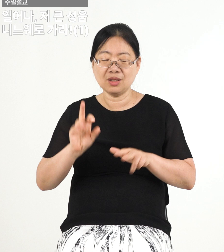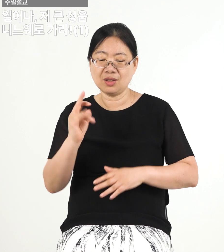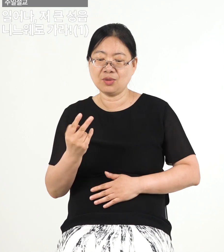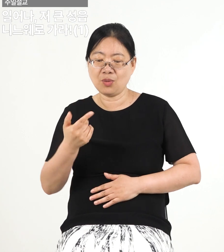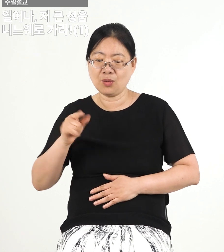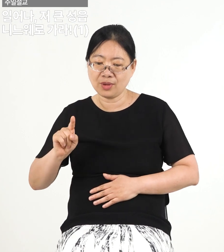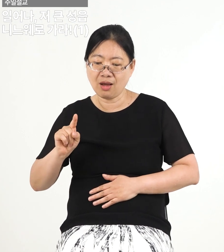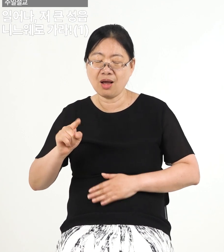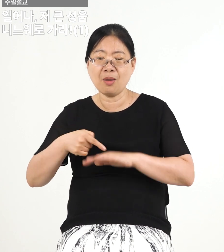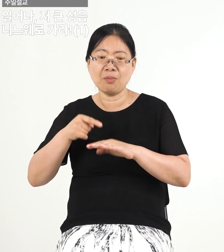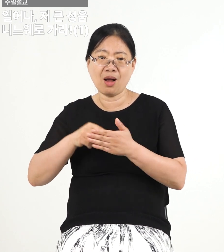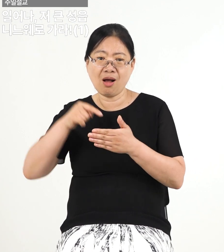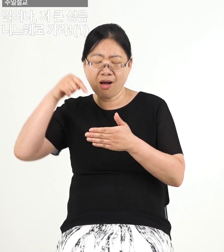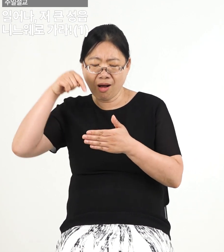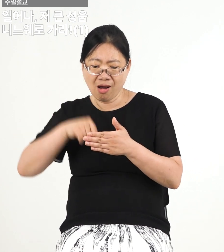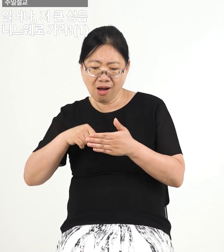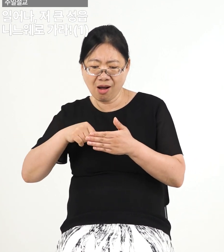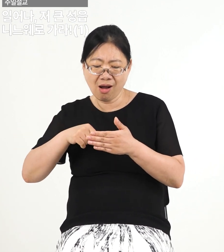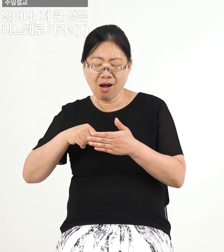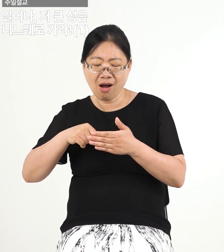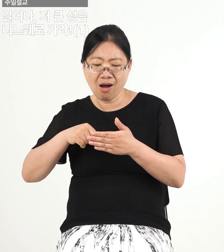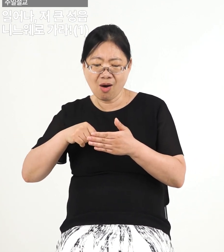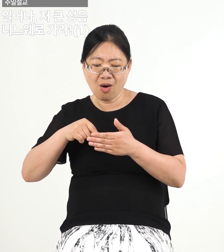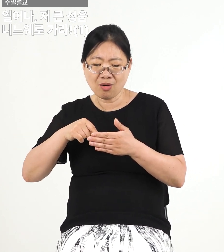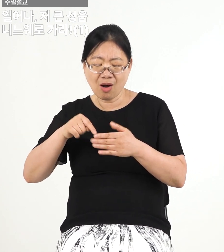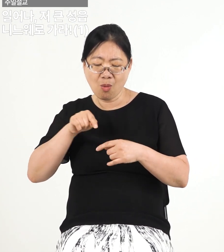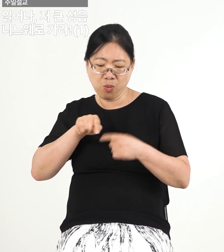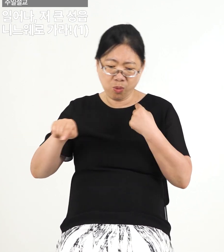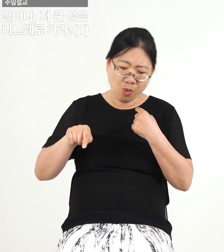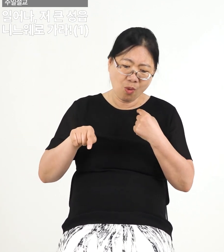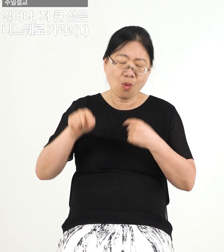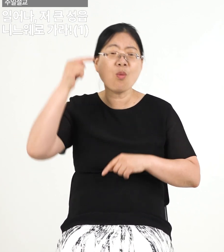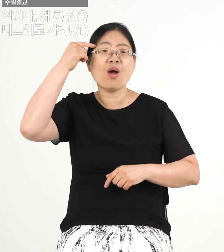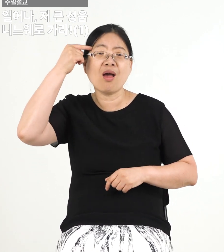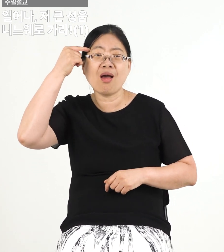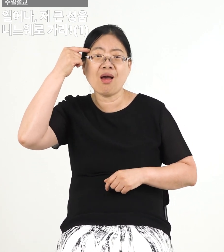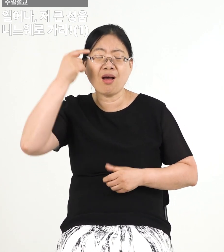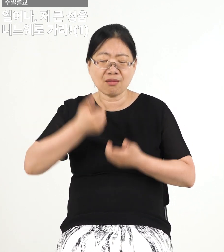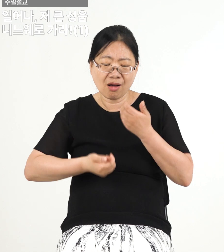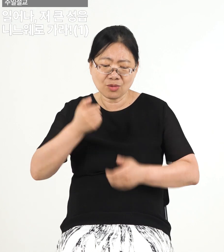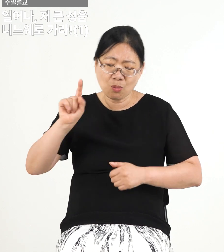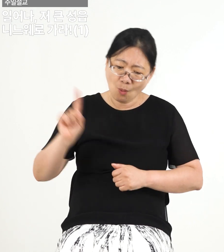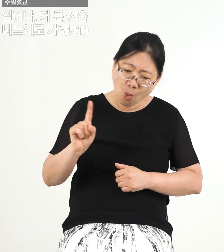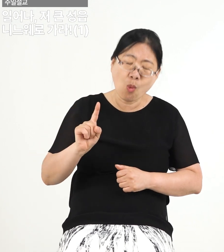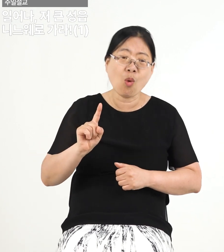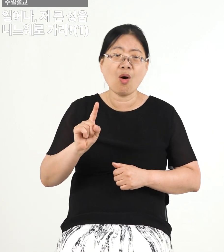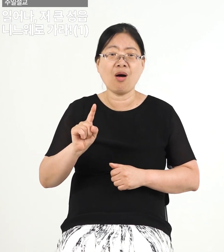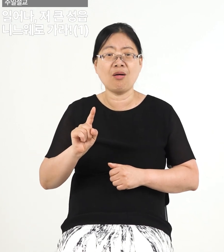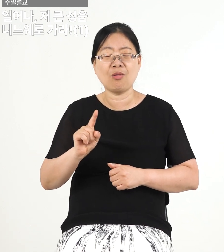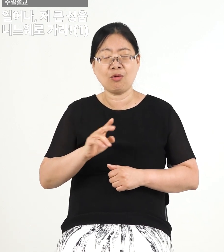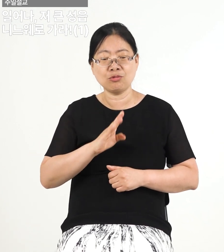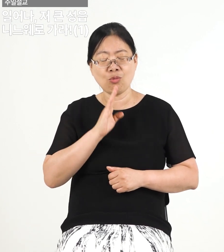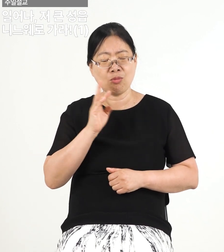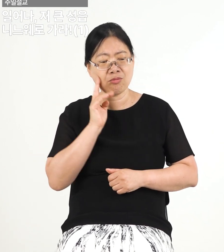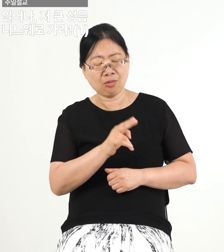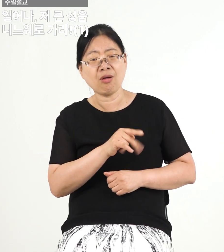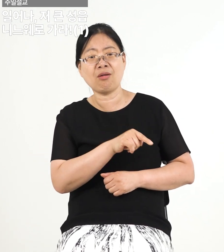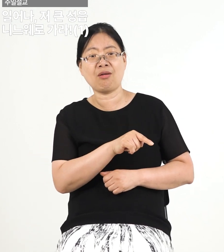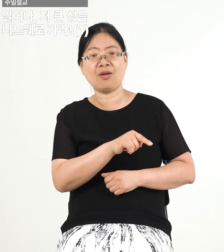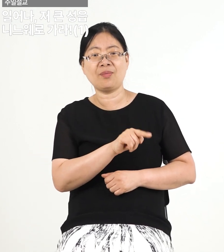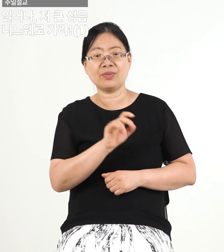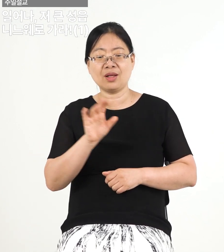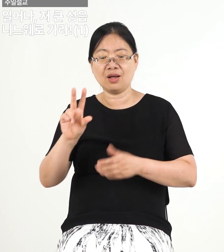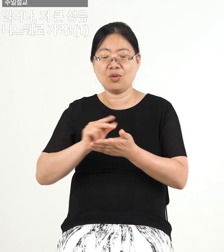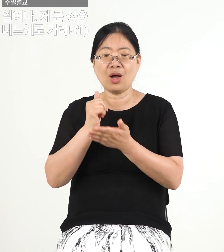요나의 속에는 어떤 어긋장이 나 있길래 이 정도일까? 이거 심하죠. 그리고